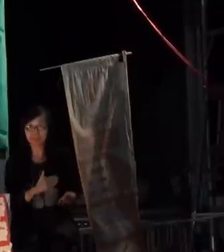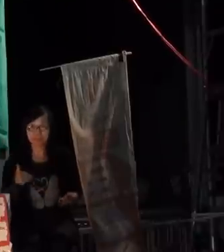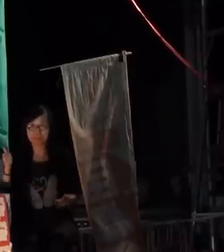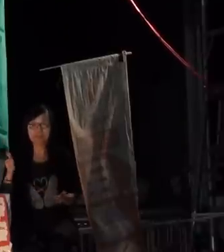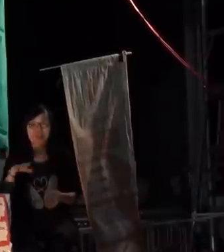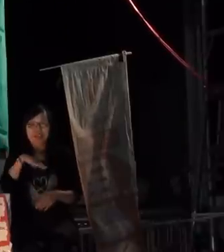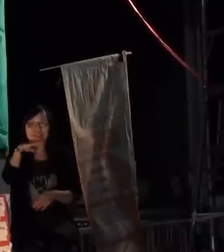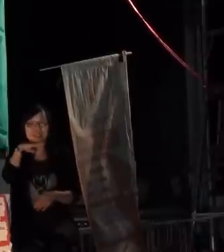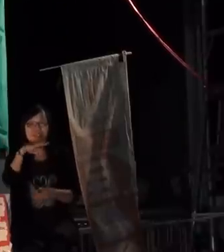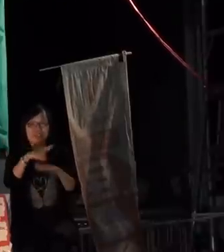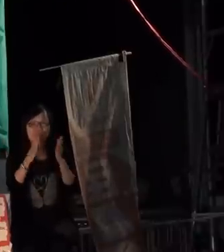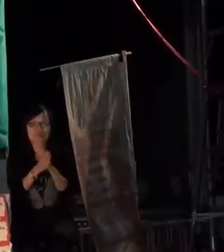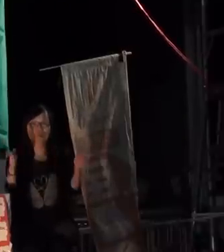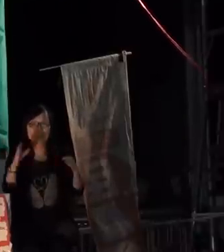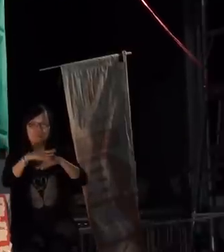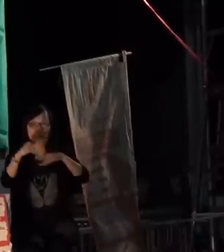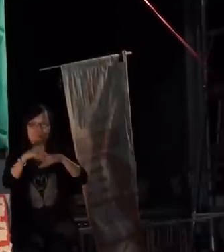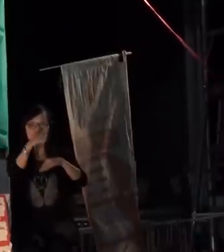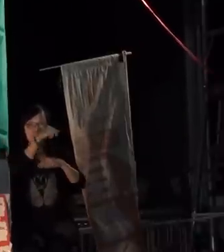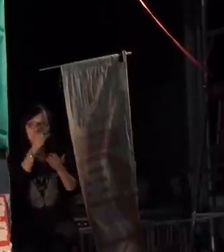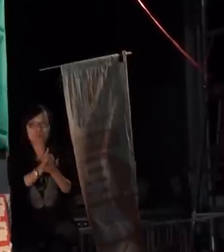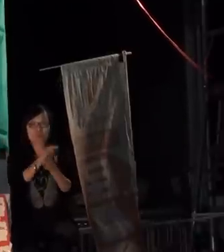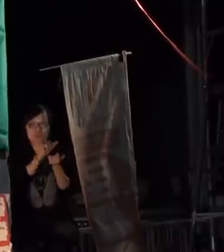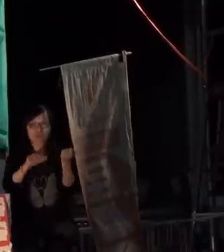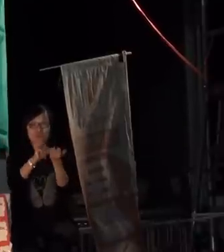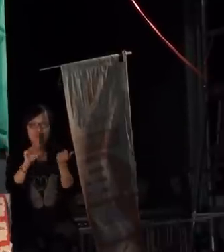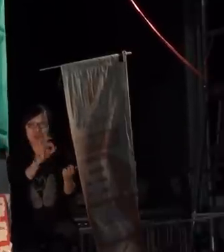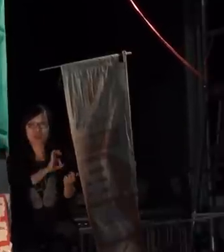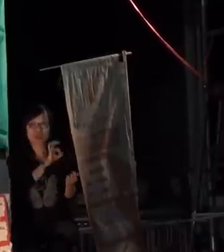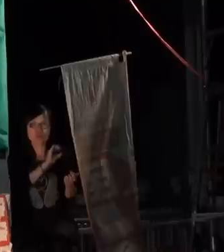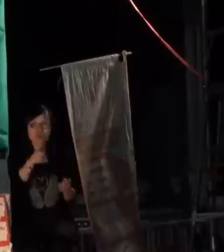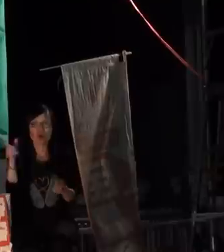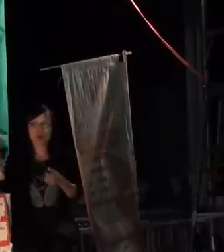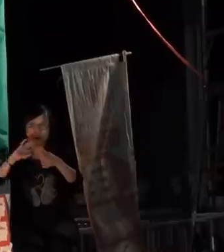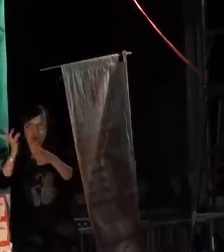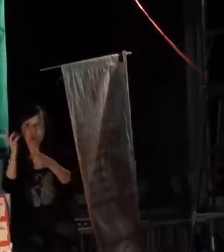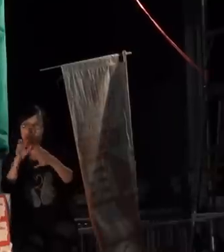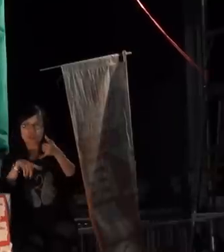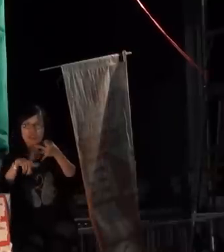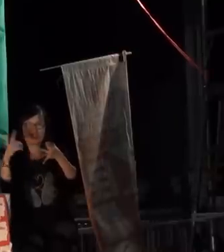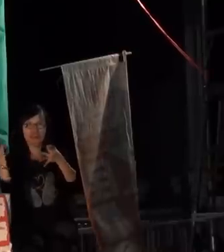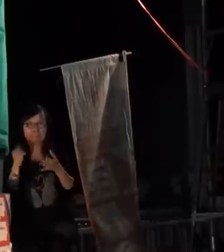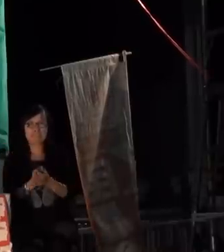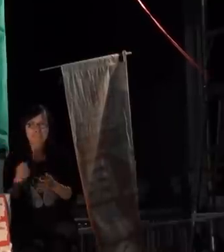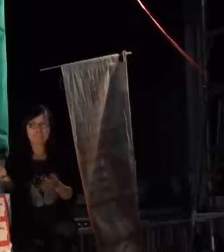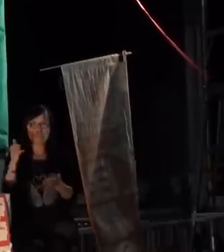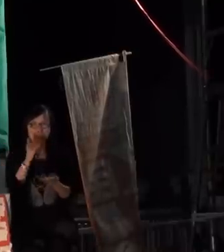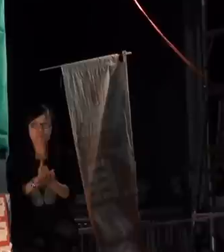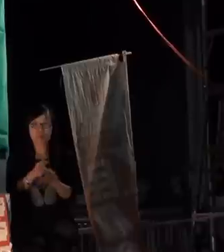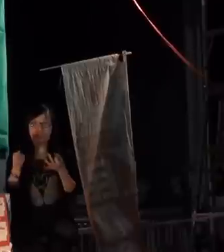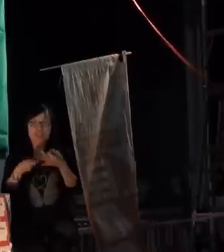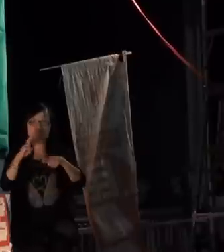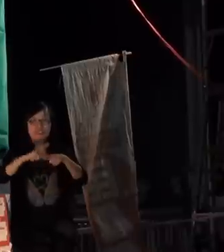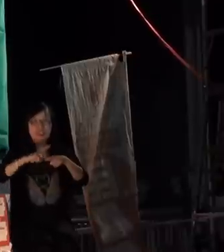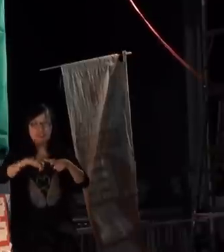阵间咧有阿长毛，阵间会落嚟，而家喺议会度行紧落嚟。咁继续有我阿黄子希、黄子喺度啦。系啦，咁隔篱我哋介绍